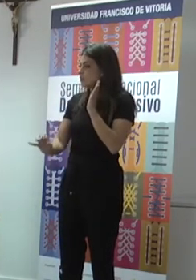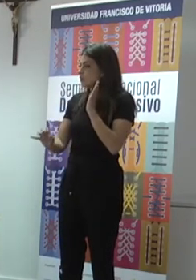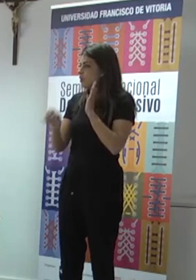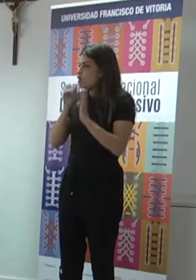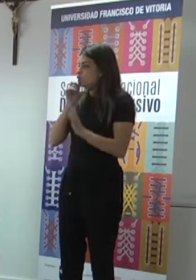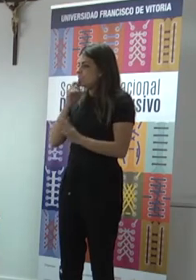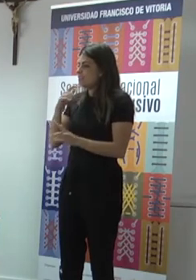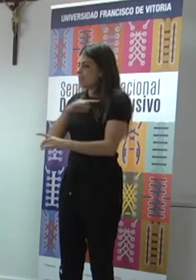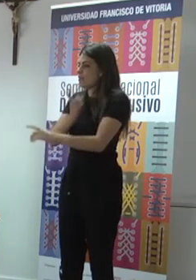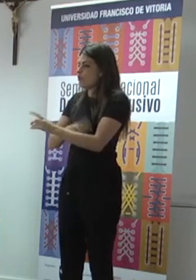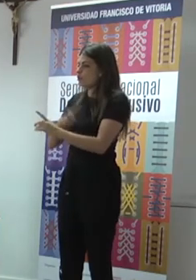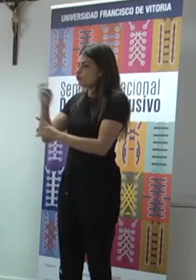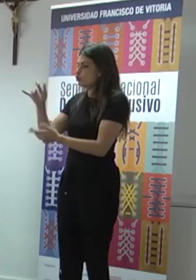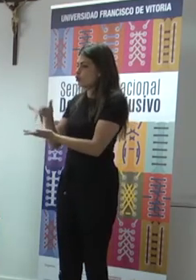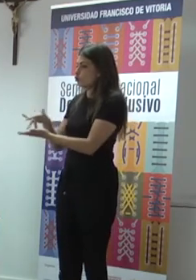muchos deportes.